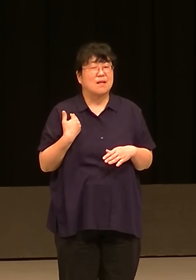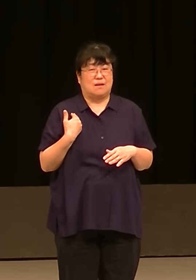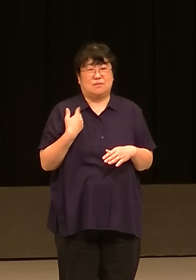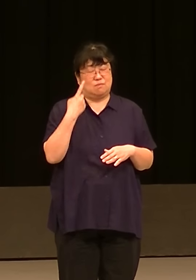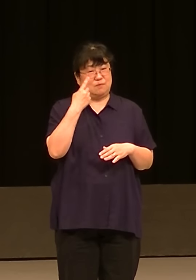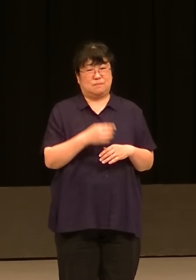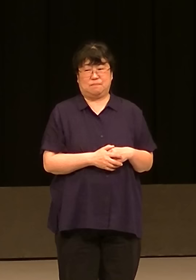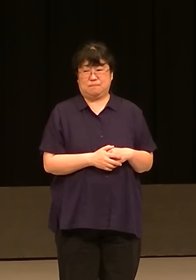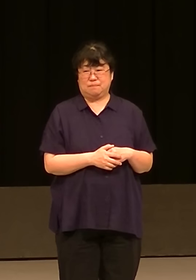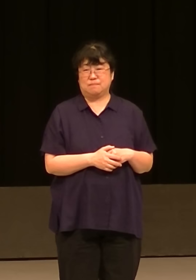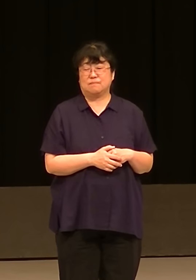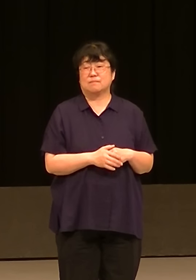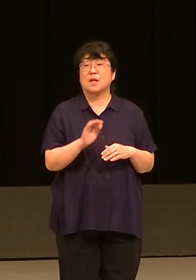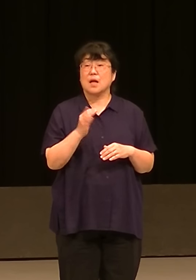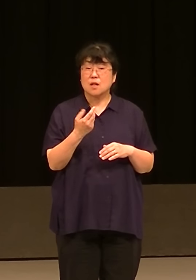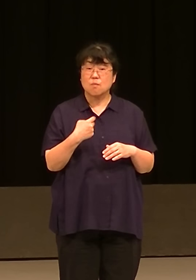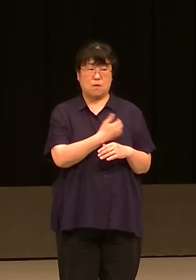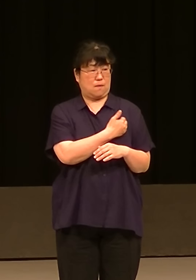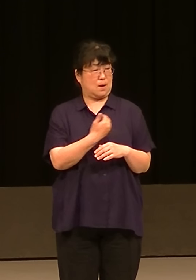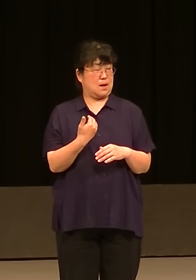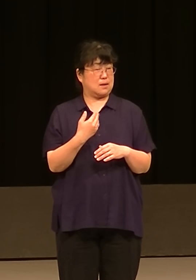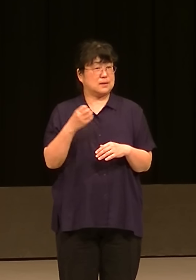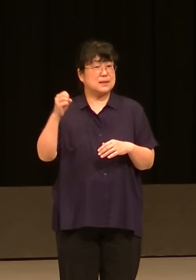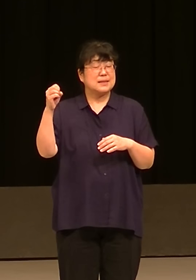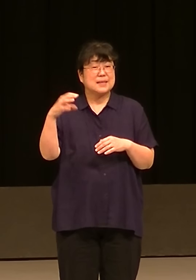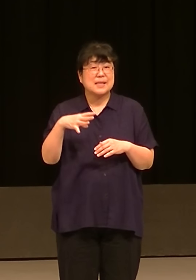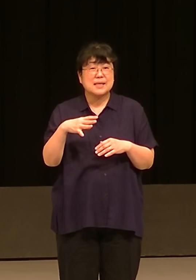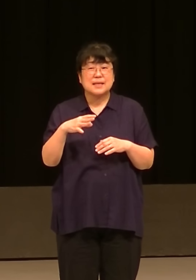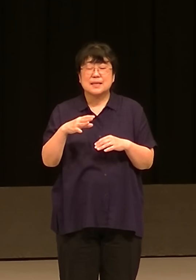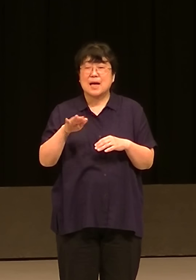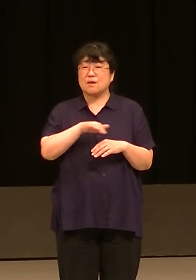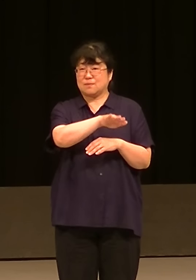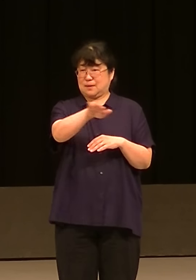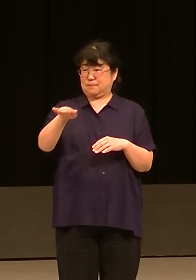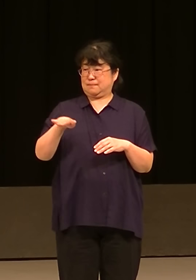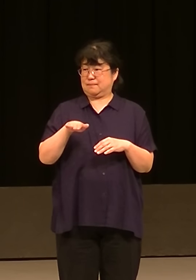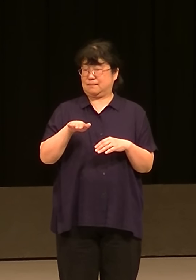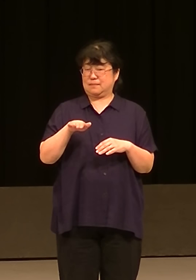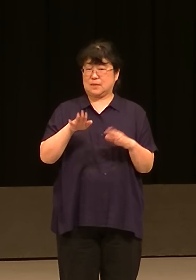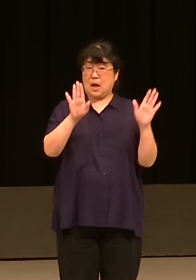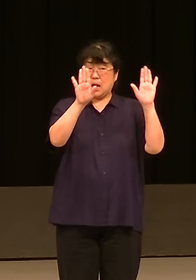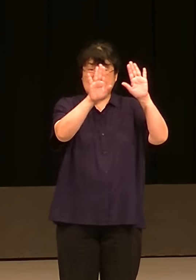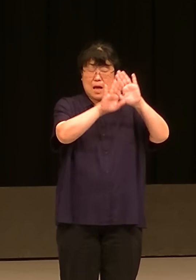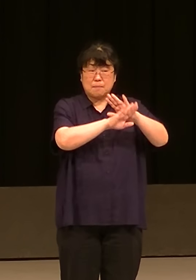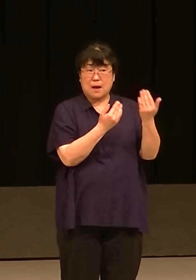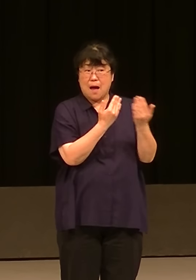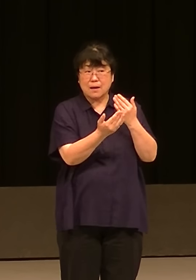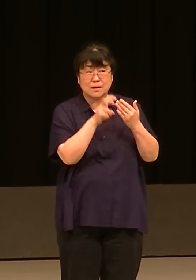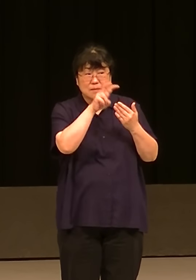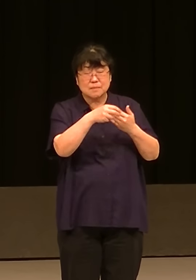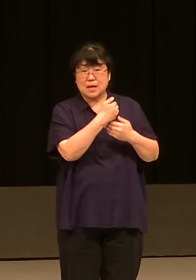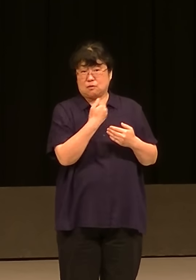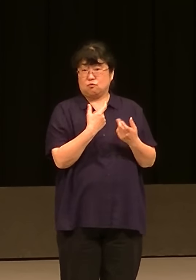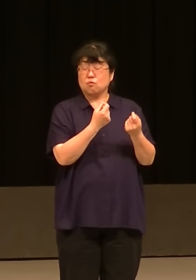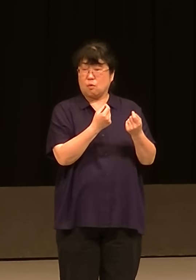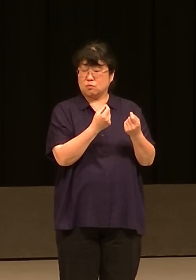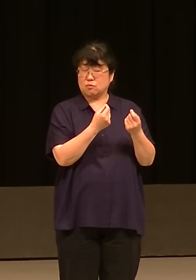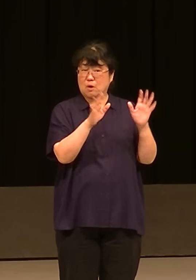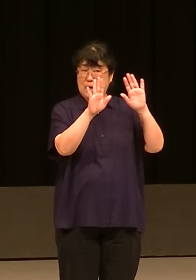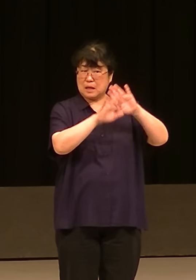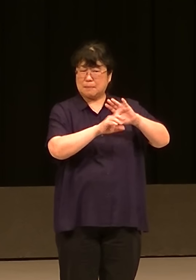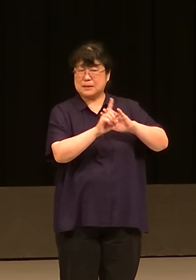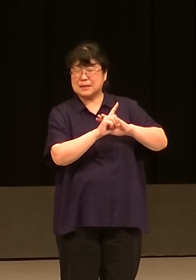しょう。ですけれども、我々光の子たちには闇がすごくよく見えますよ。どんな闇か、ああ